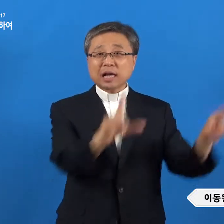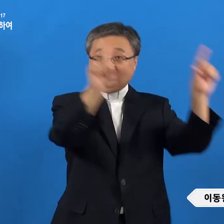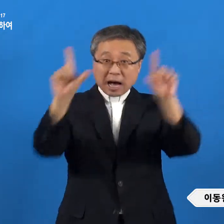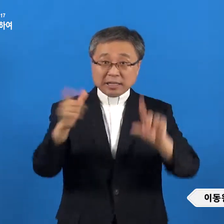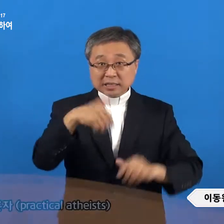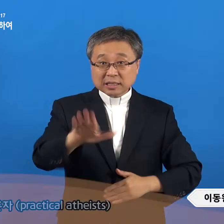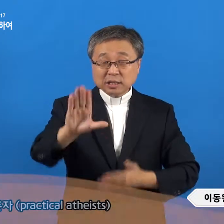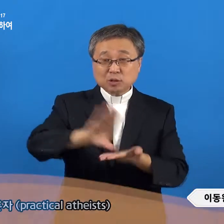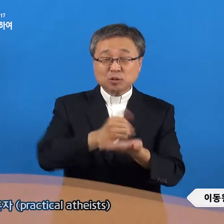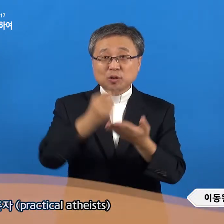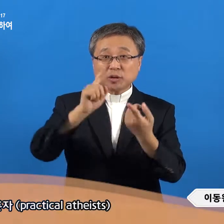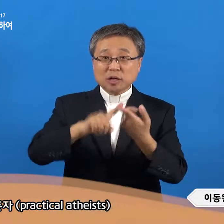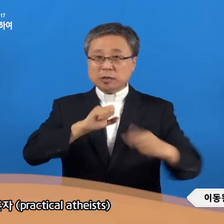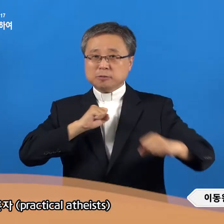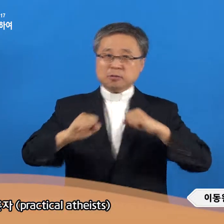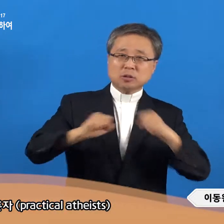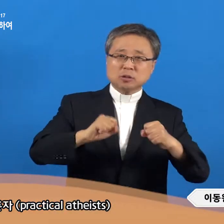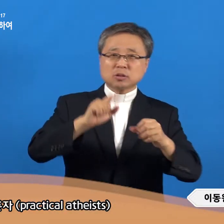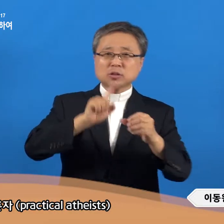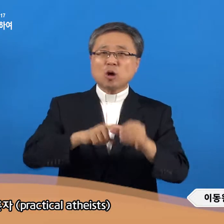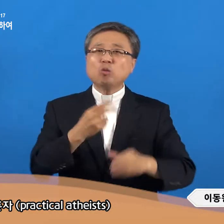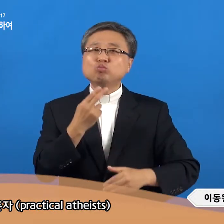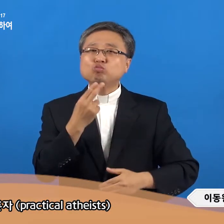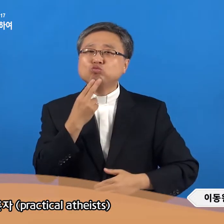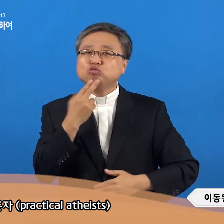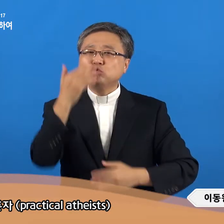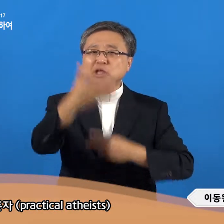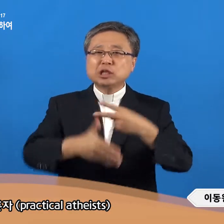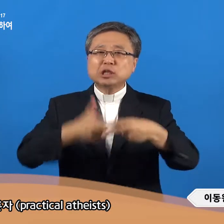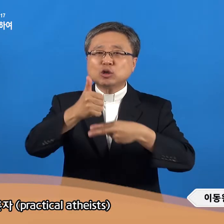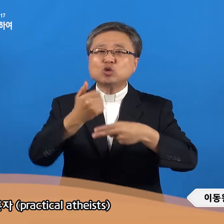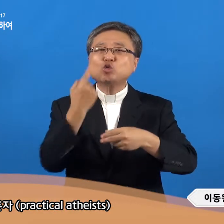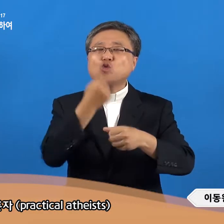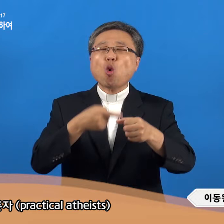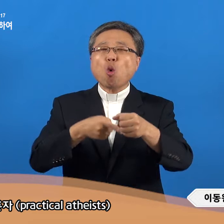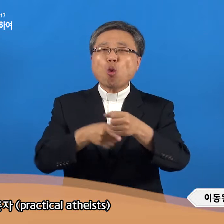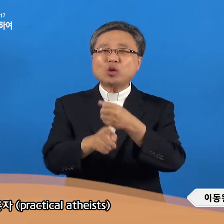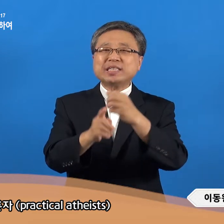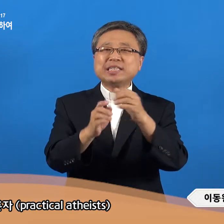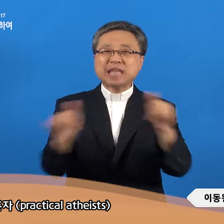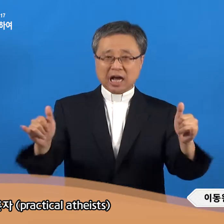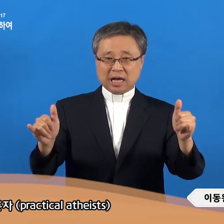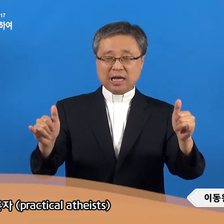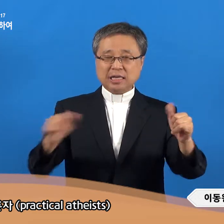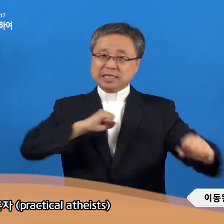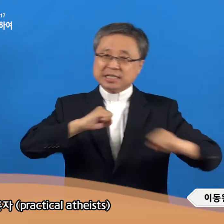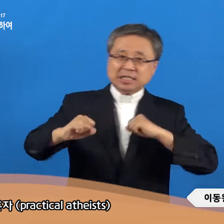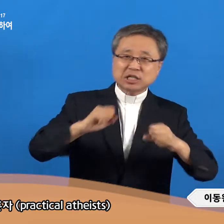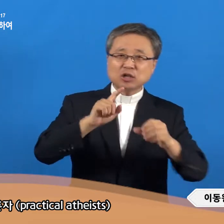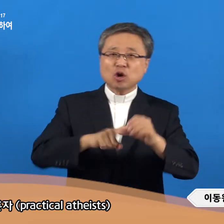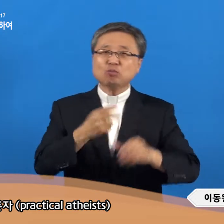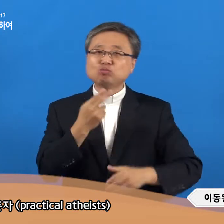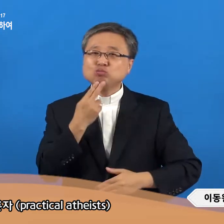가리켜서 실천적 무신론자다, 이런 표현을 써왔습니다. 실천적 무신론자, practical